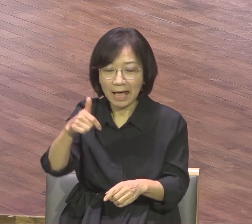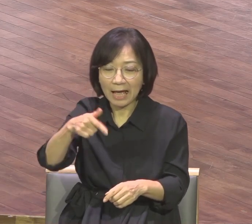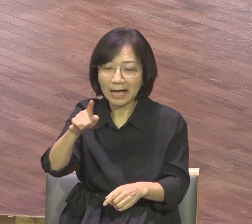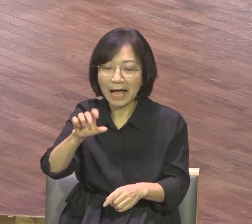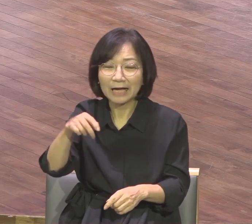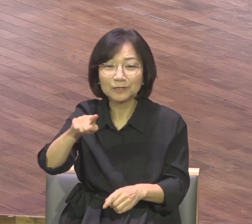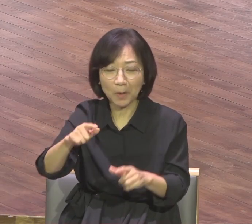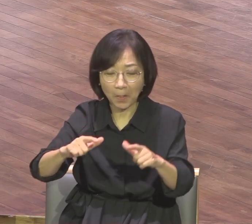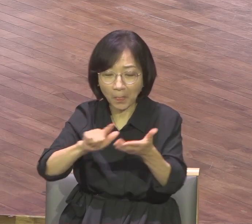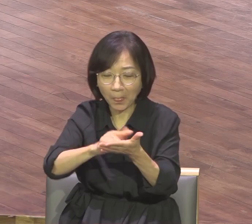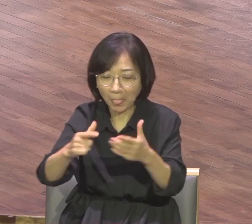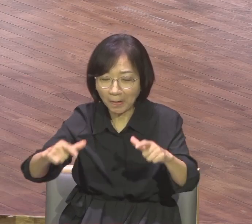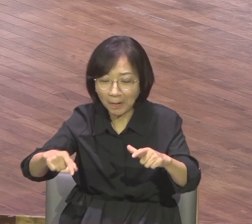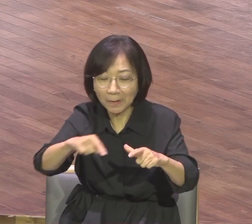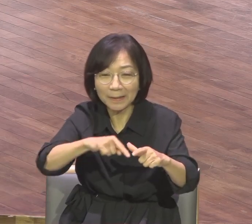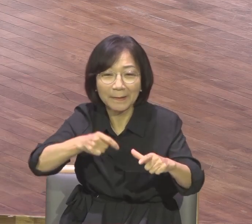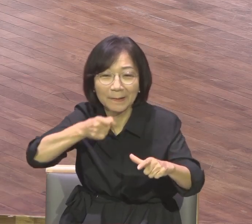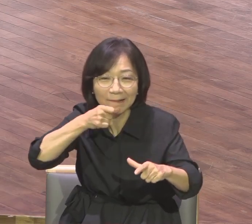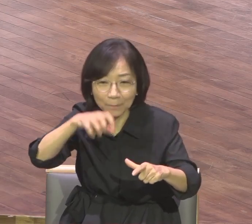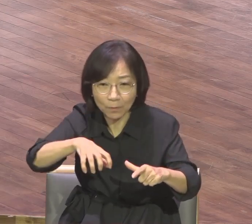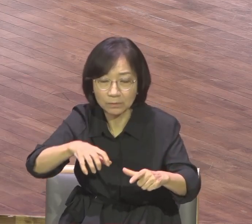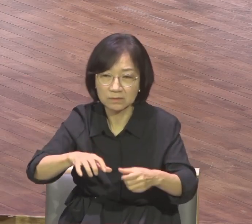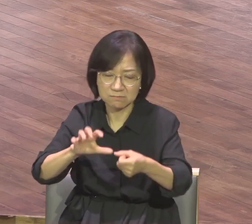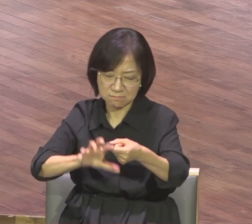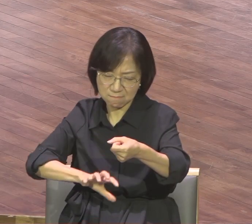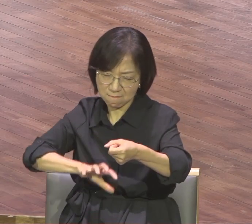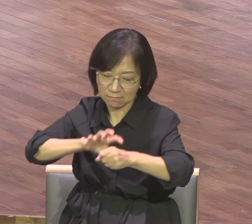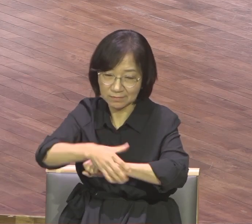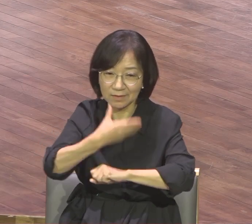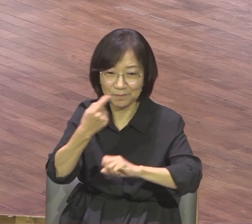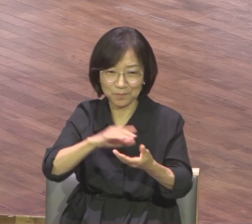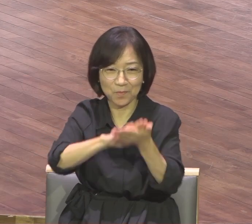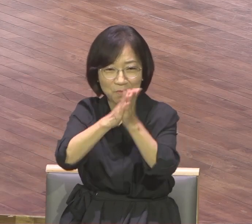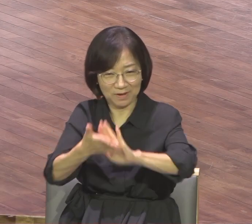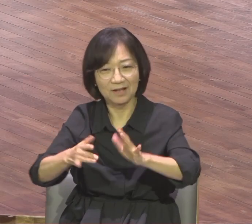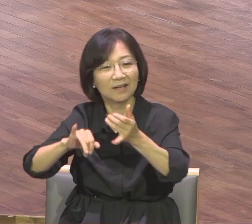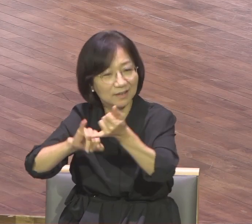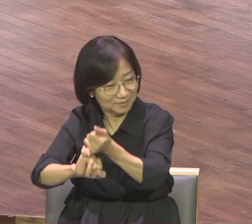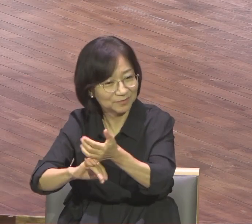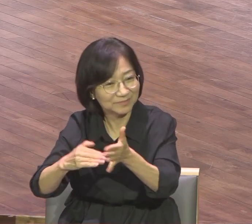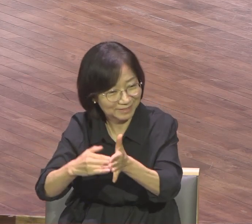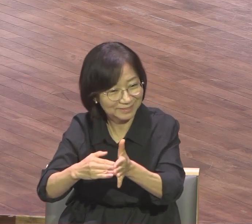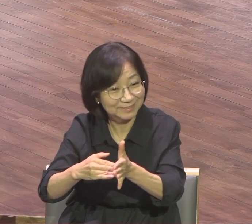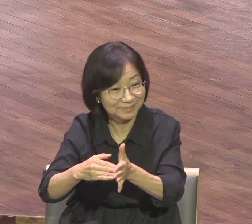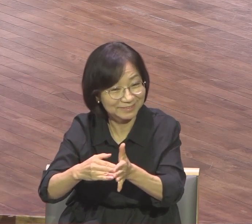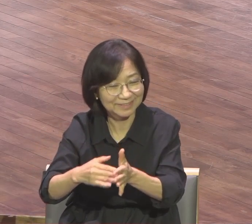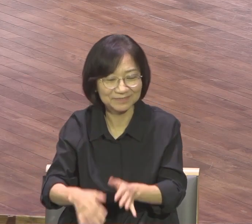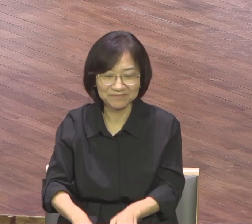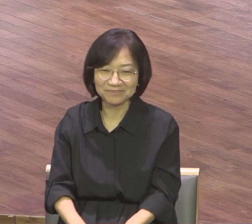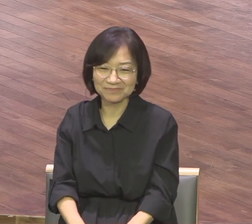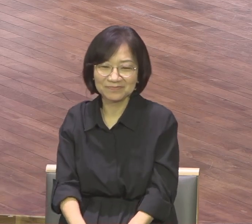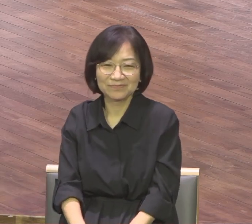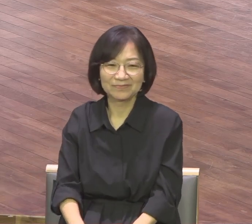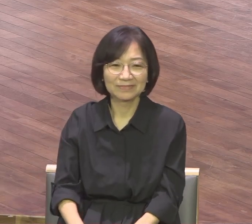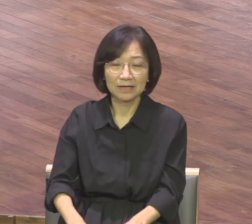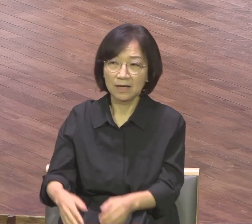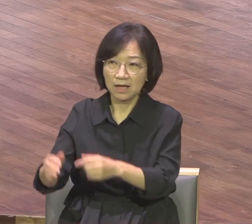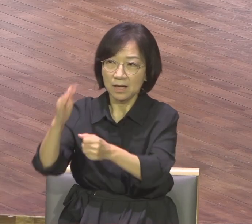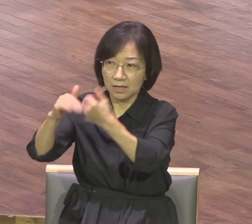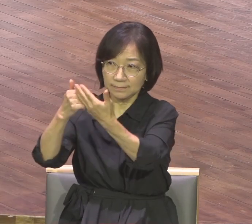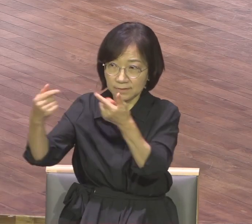통해서 갈릴리 사람 통해서 세계복음화 하셨다고. 그러니까 전능자께서 함께